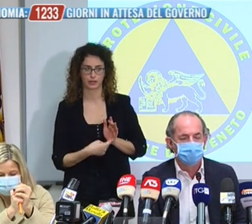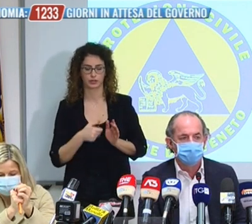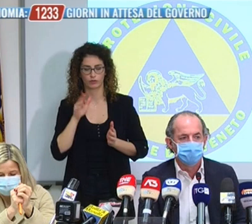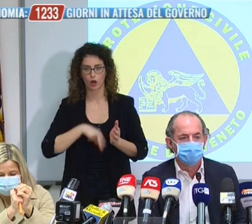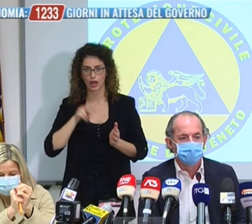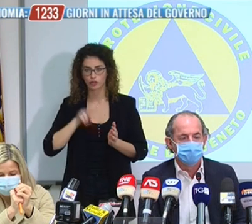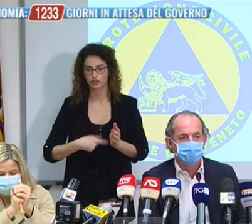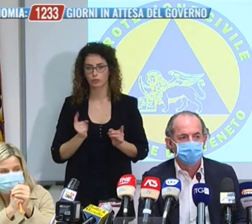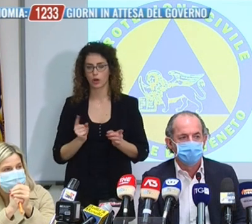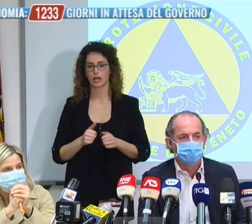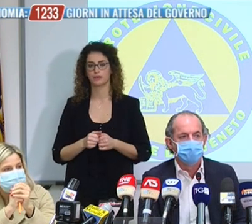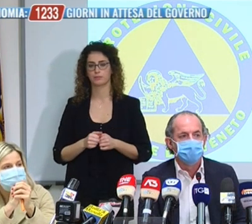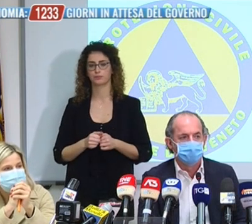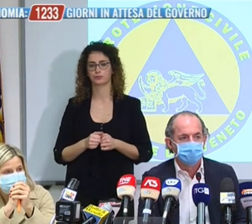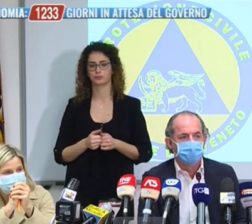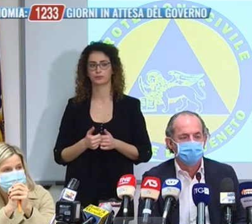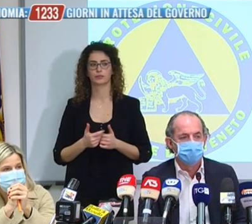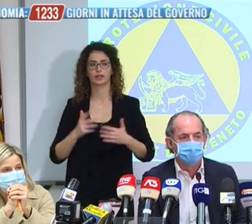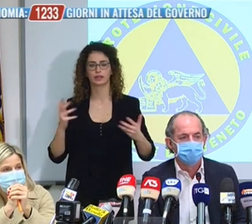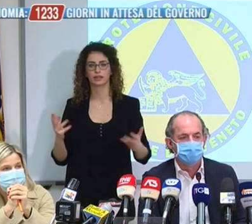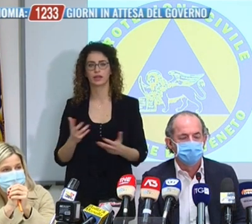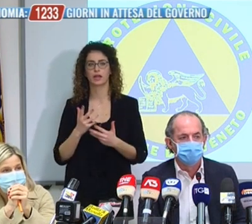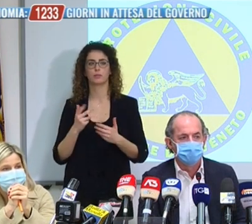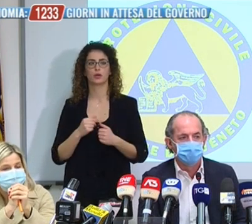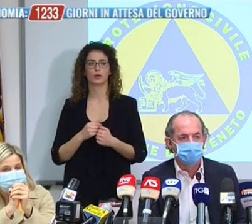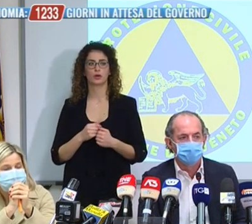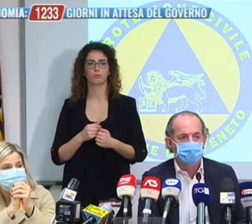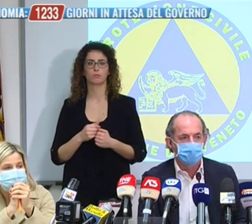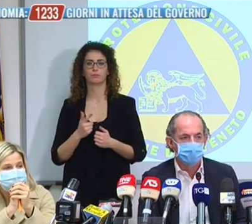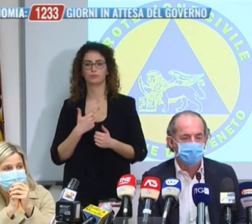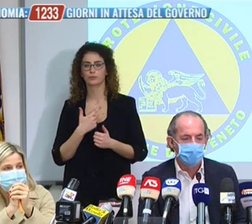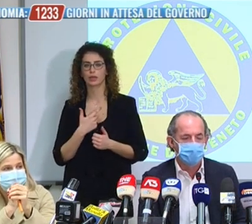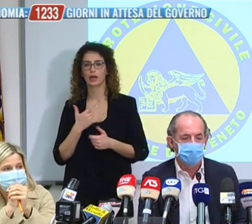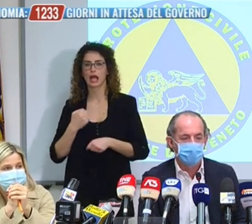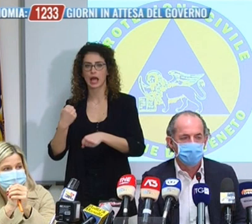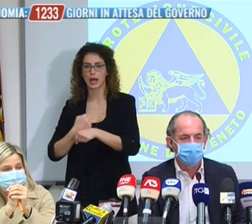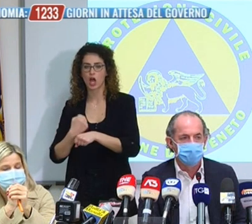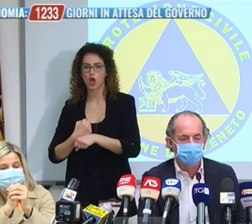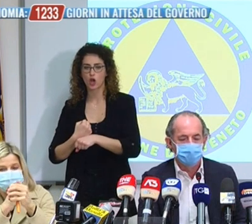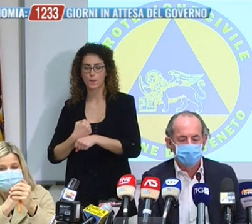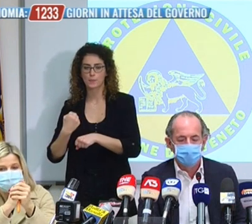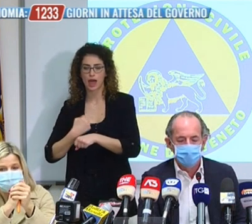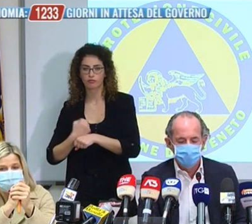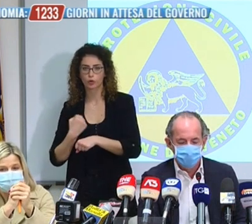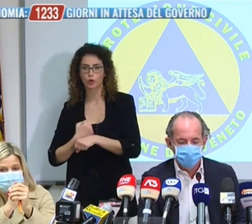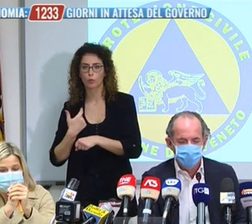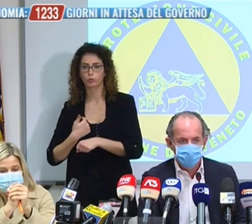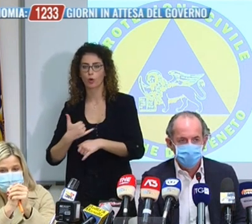di possibilità ridotte, ad esempio, di accedere ai permessi, i congedi parentali,